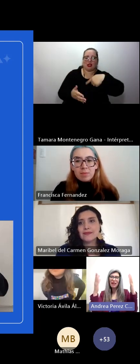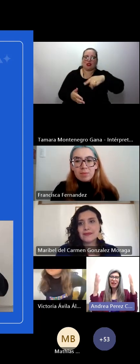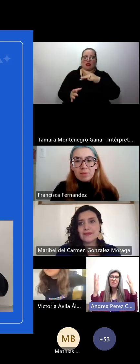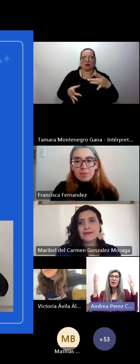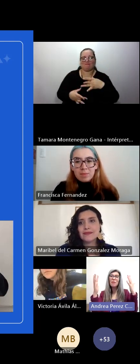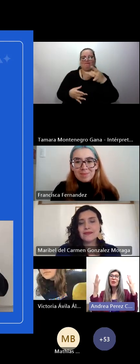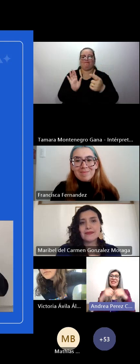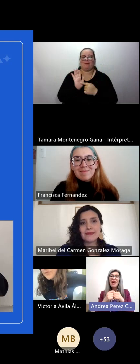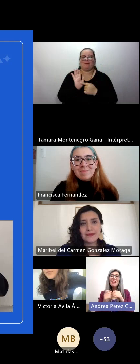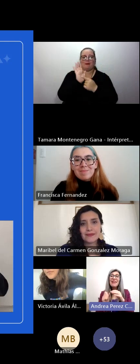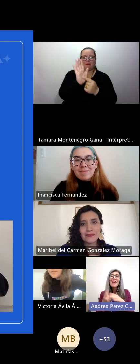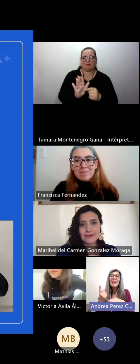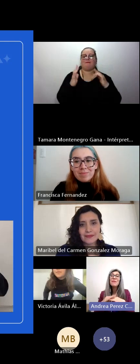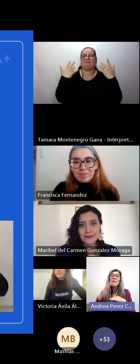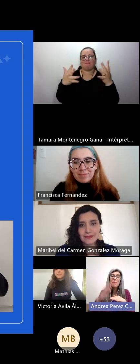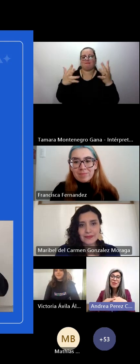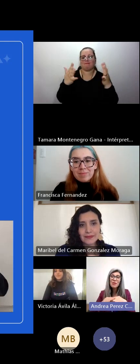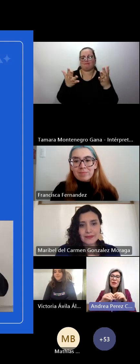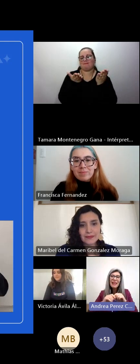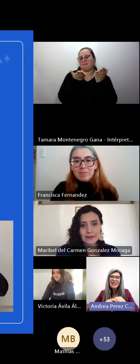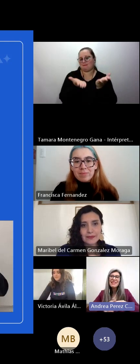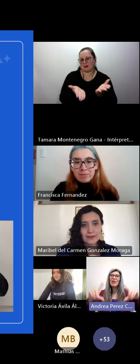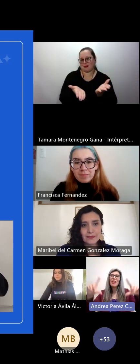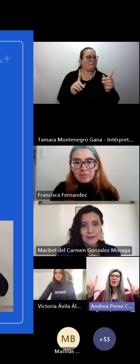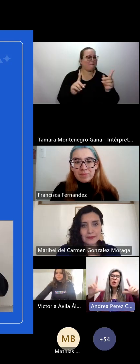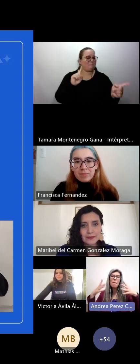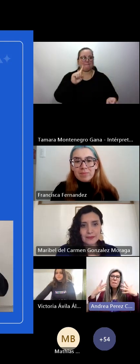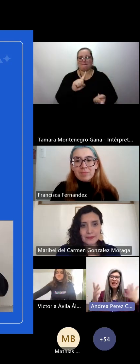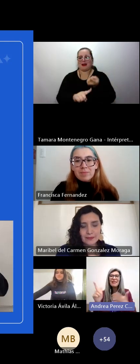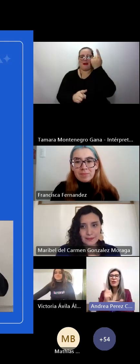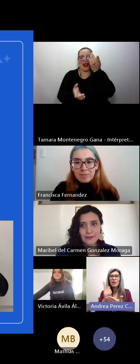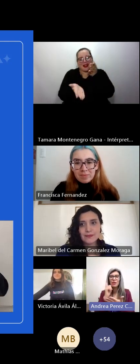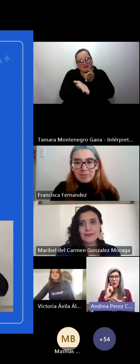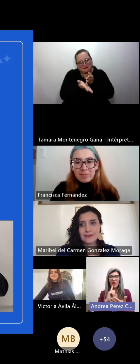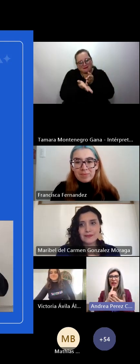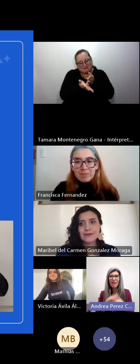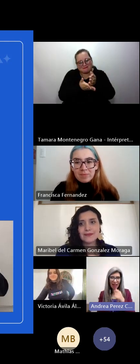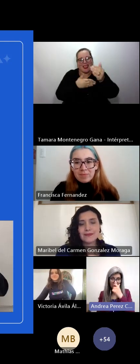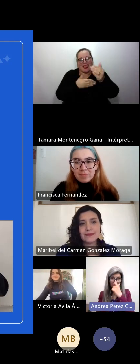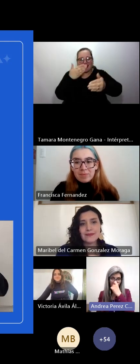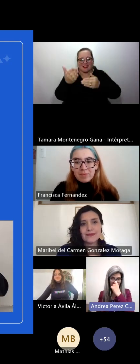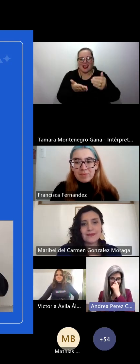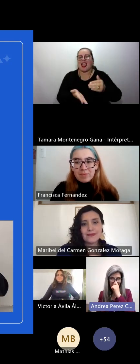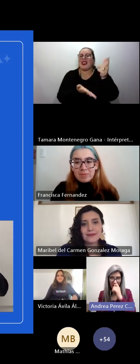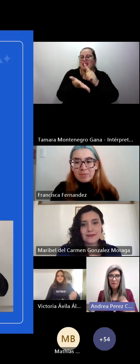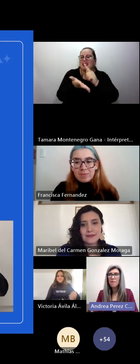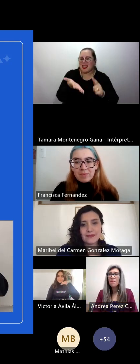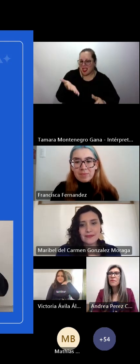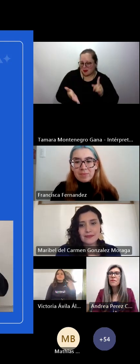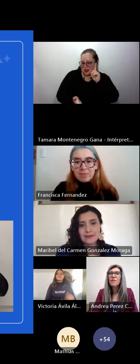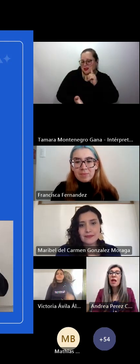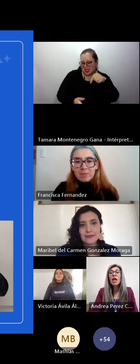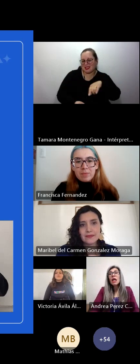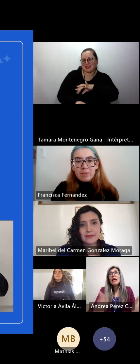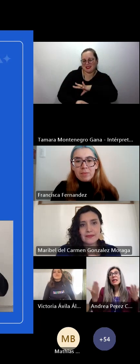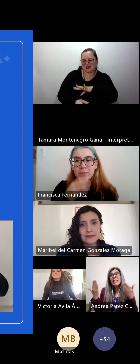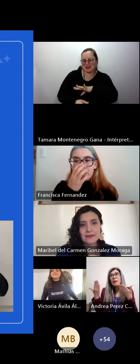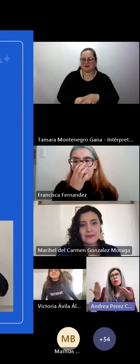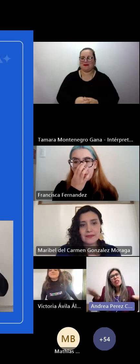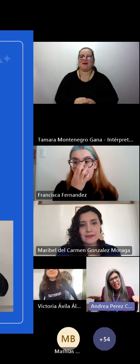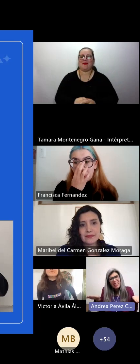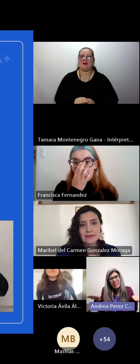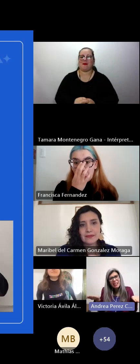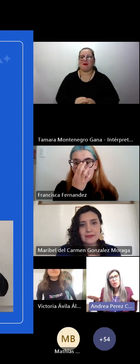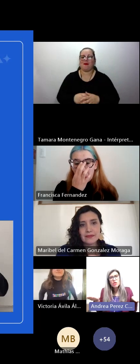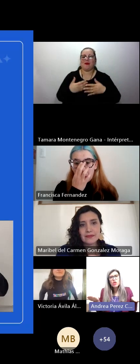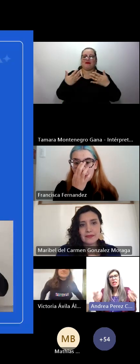de todas maneras. Esperamos que sea el primer paso para ir desarrollando más literatura sorda en nuestro país. ¿Y